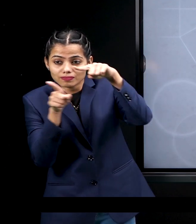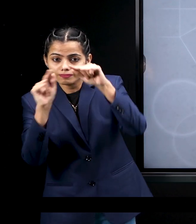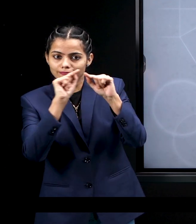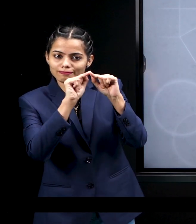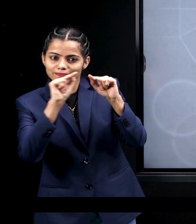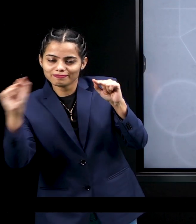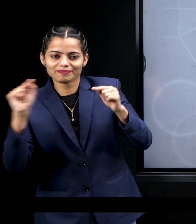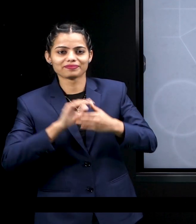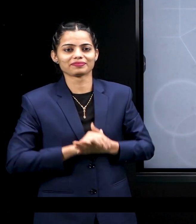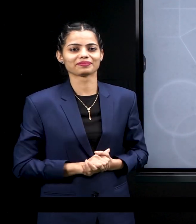இணைகோடுகள்.